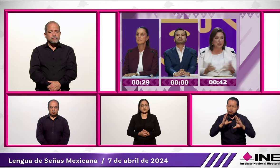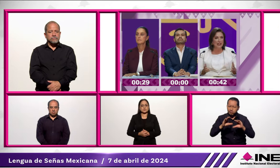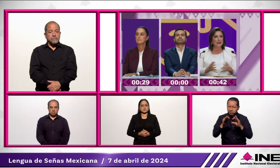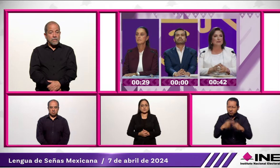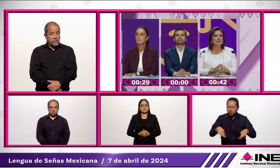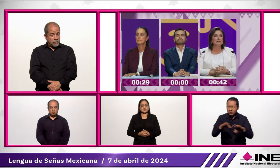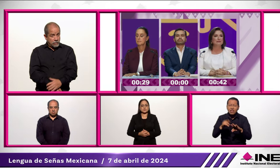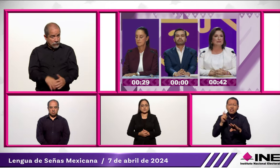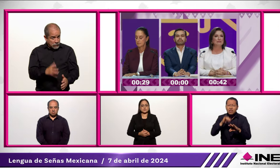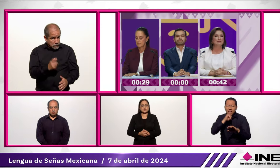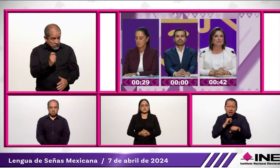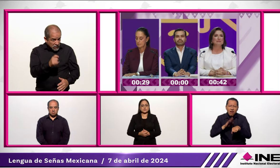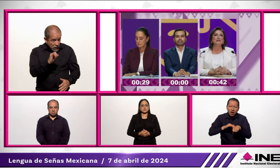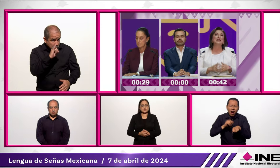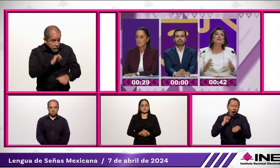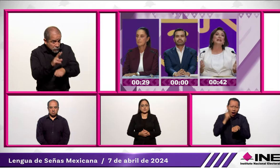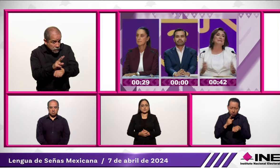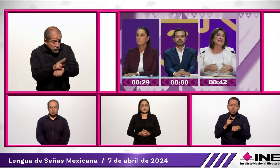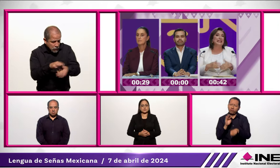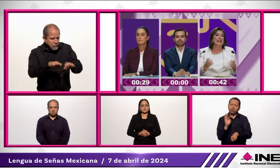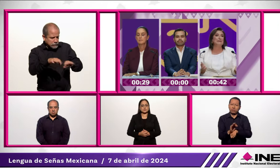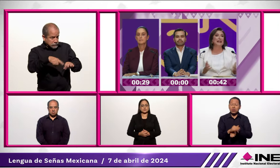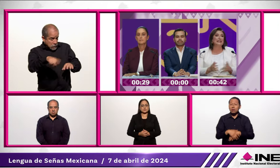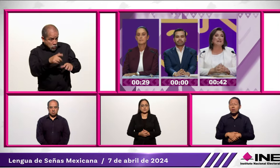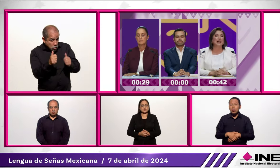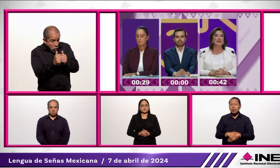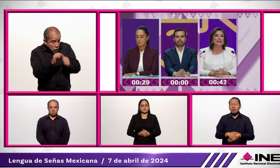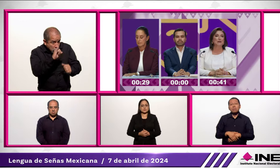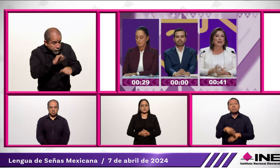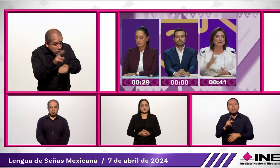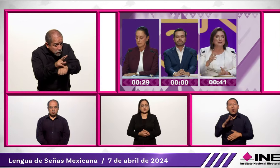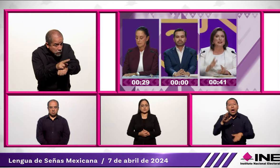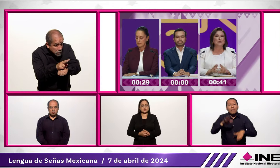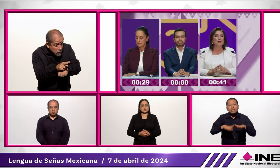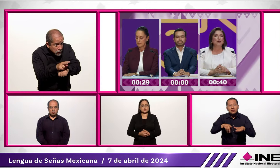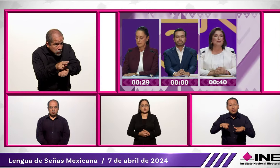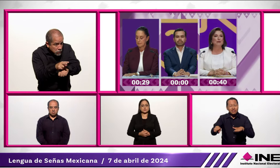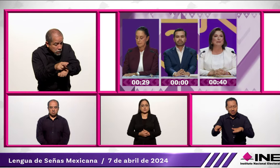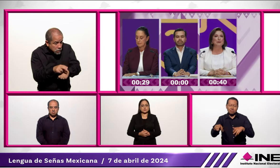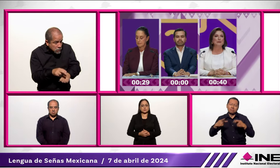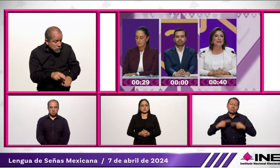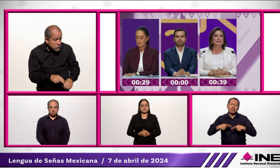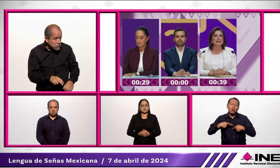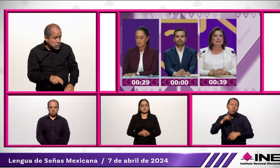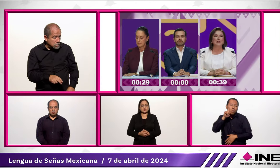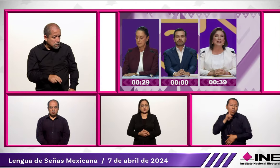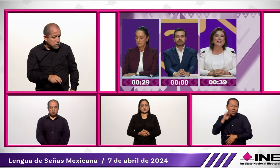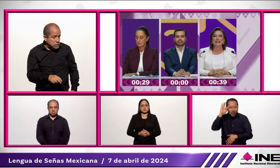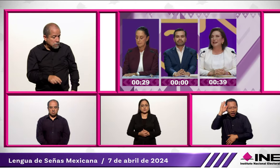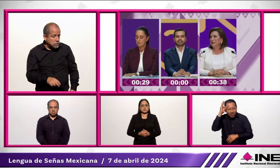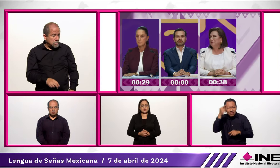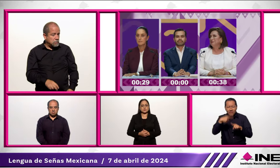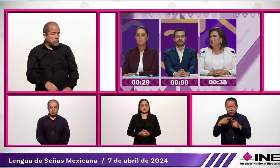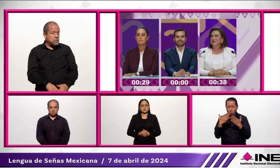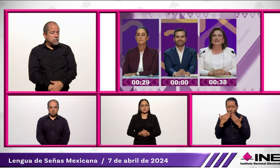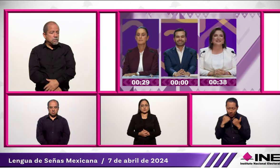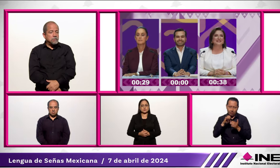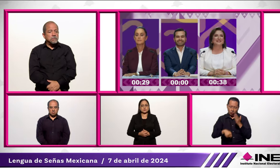se pues necesitan sí, claro. Inspectores de trabajo. Pero si no hay ni siquiera para las trabajadoras del hogar, que por cierto fue una propuesta de una servidora en el